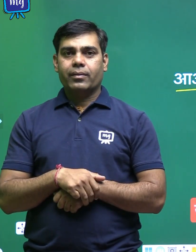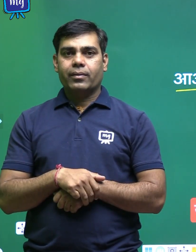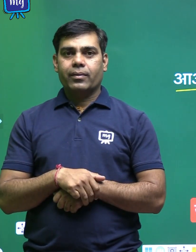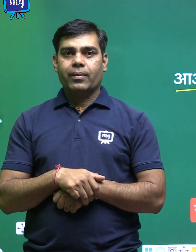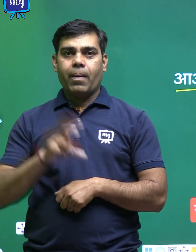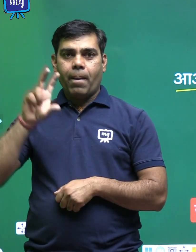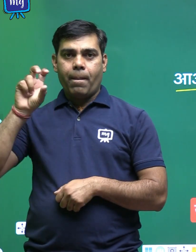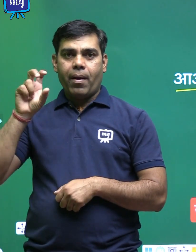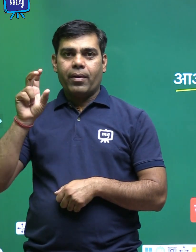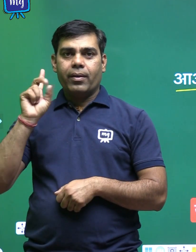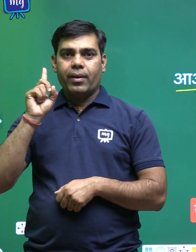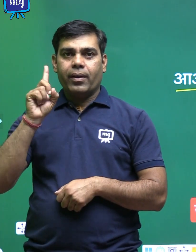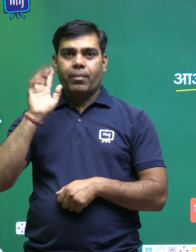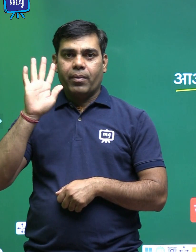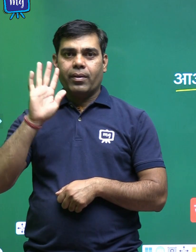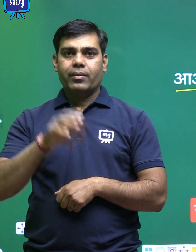पाठ 15 है।